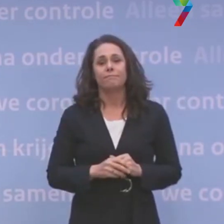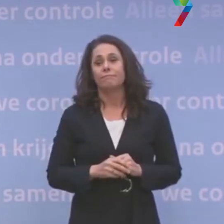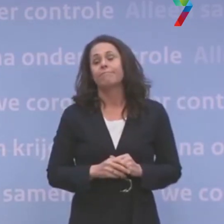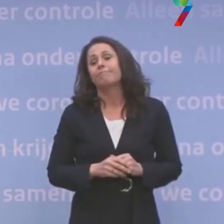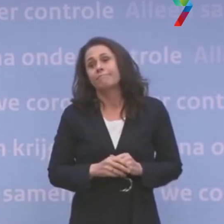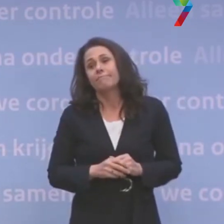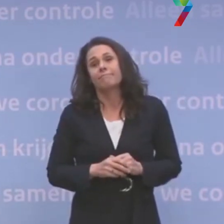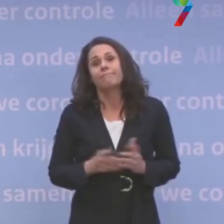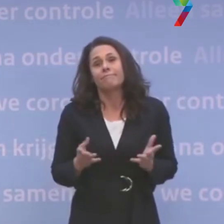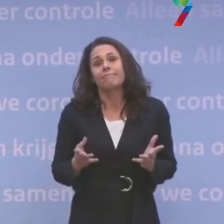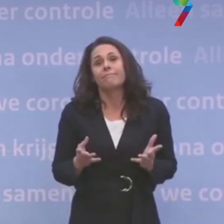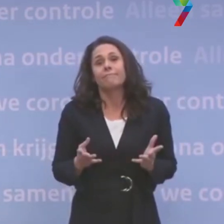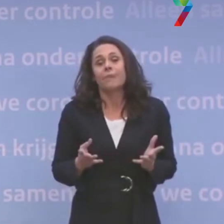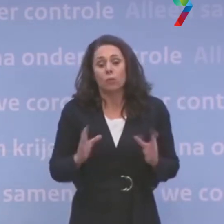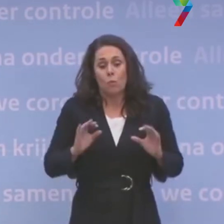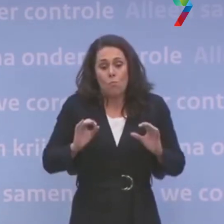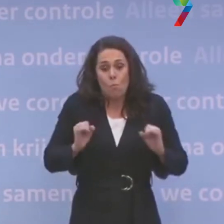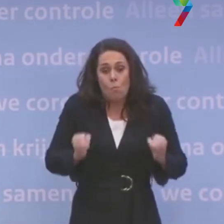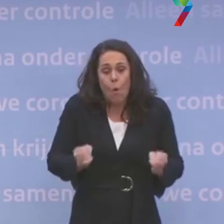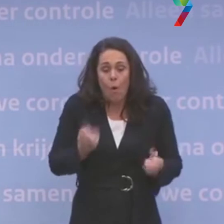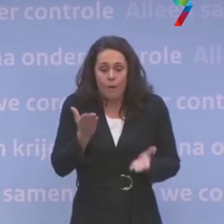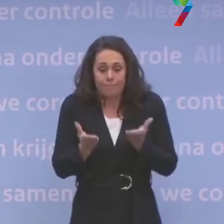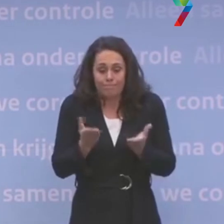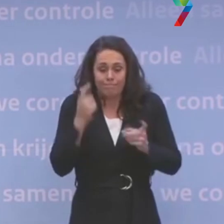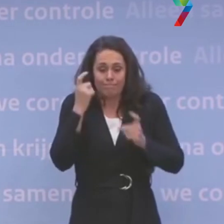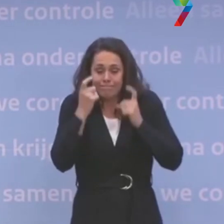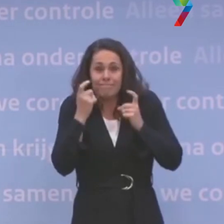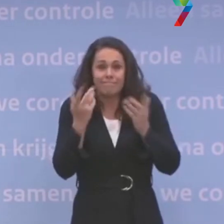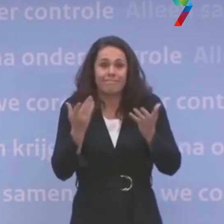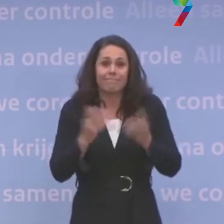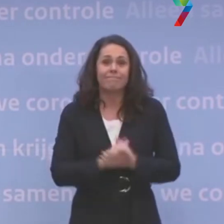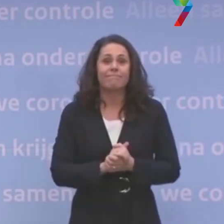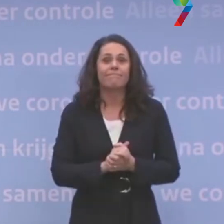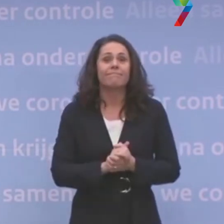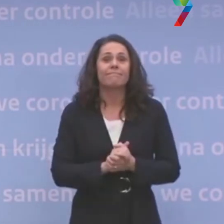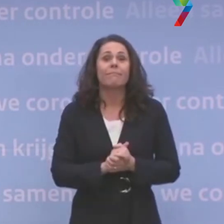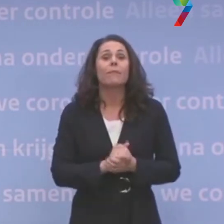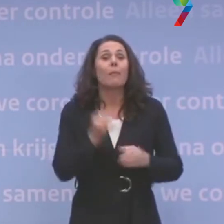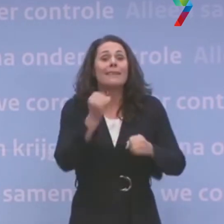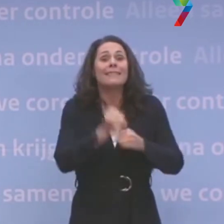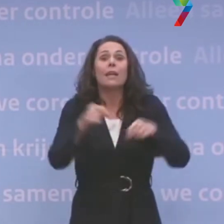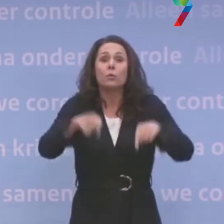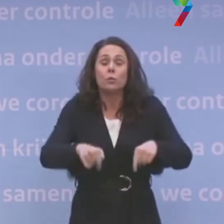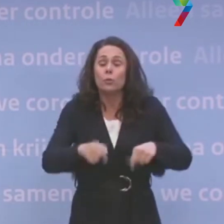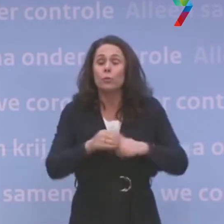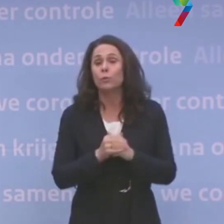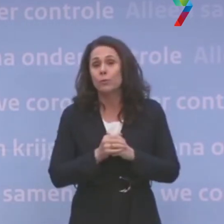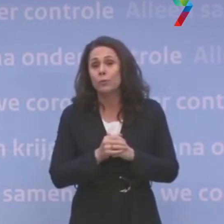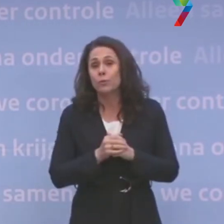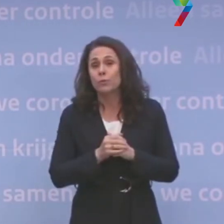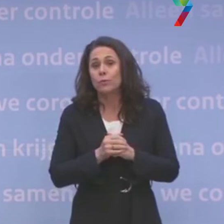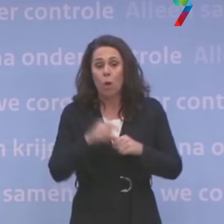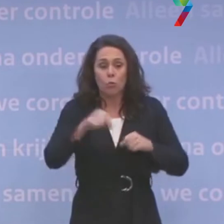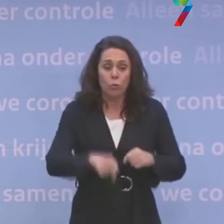Kortom, dit zijn moeilijke afwegingen. Maar zeker is wel dat voorzichtigheid nu beter is dan